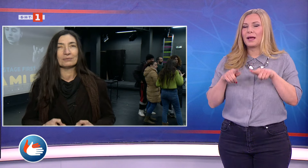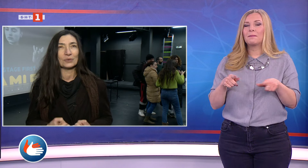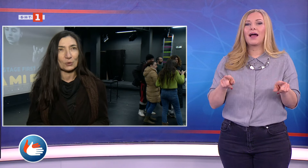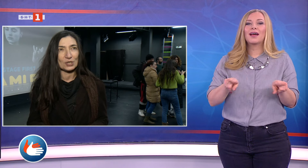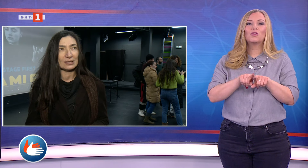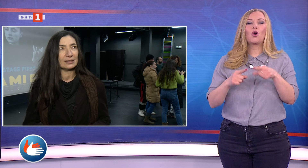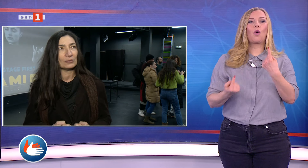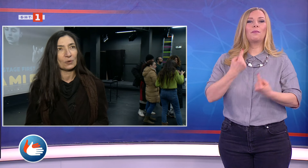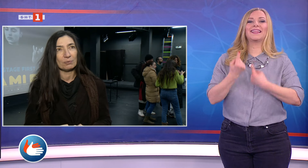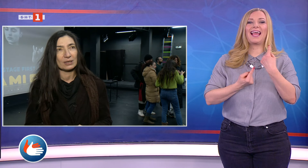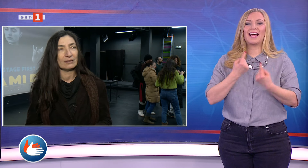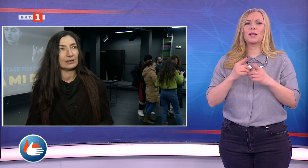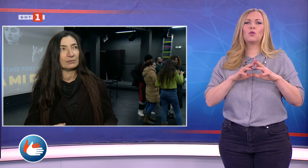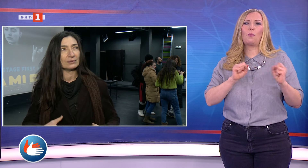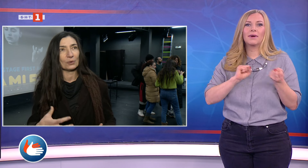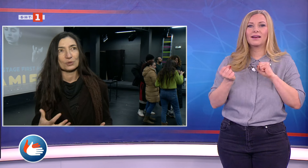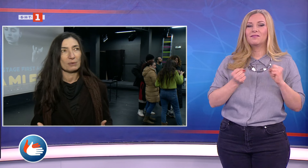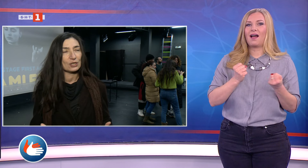много жизнена, много пъргава, много смешна,